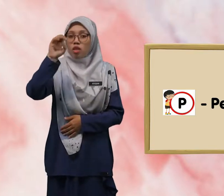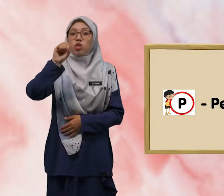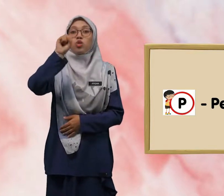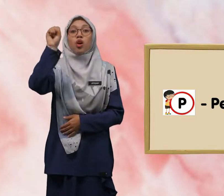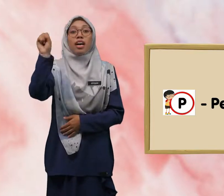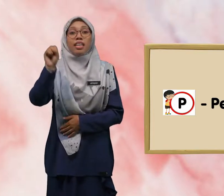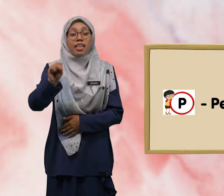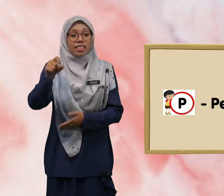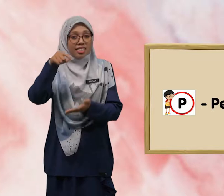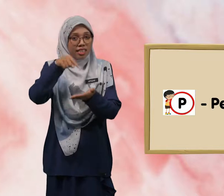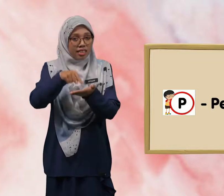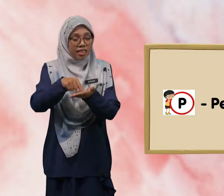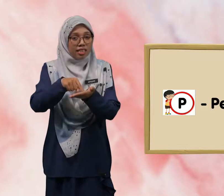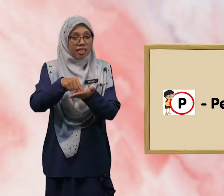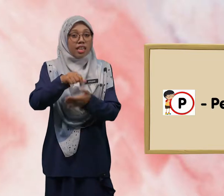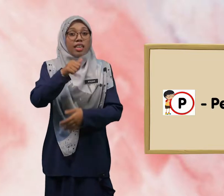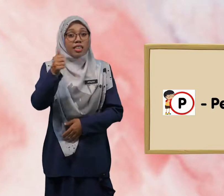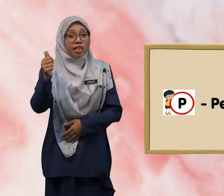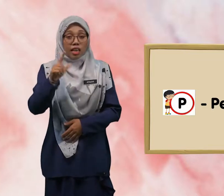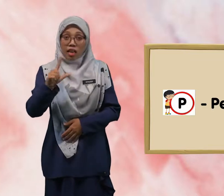soal lain ini ialah